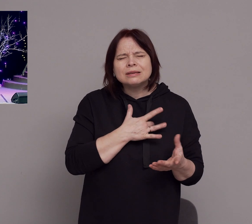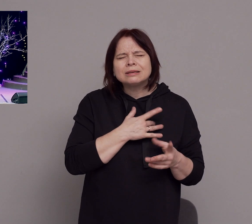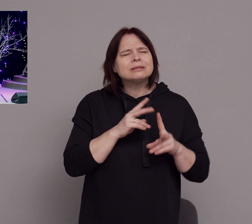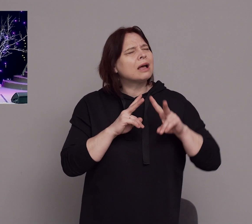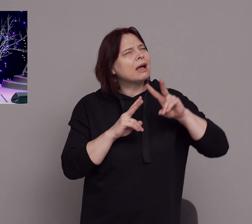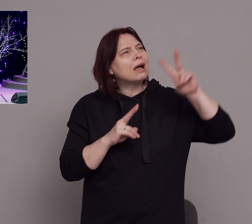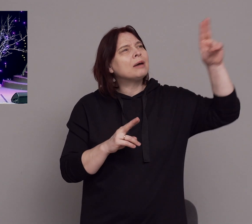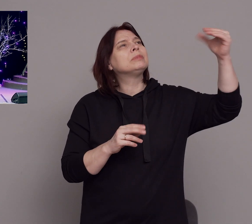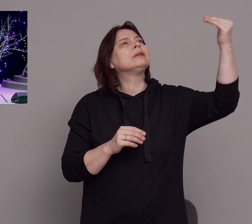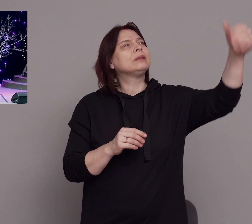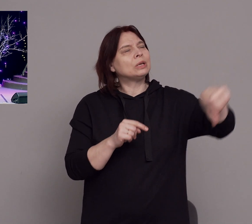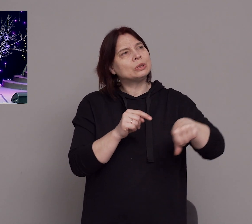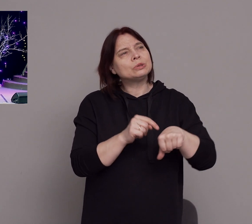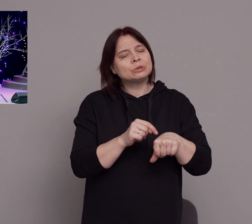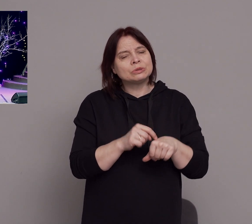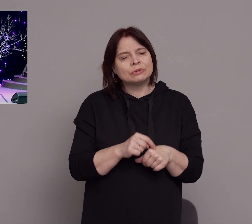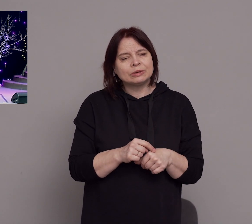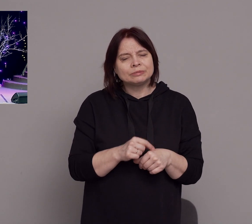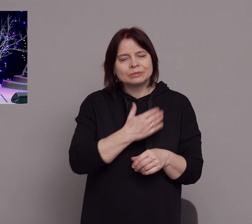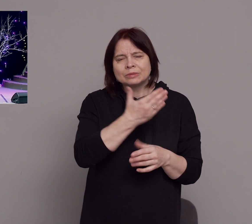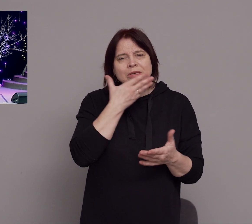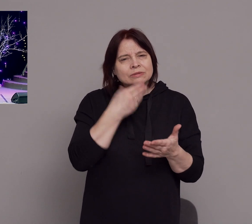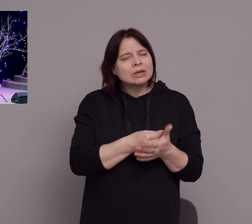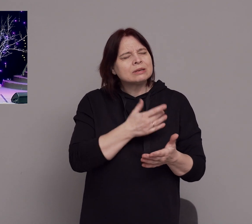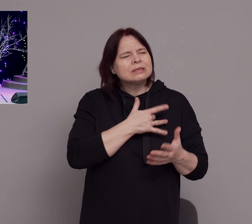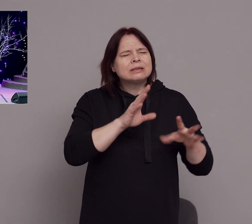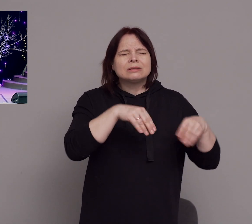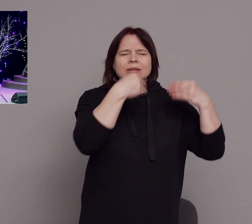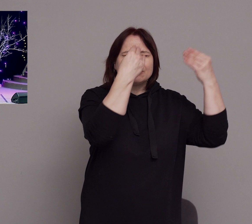Отдаем наши сердца Тебе, поклоняемся Тебе.